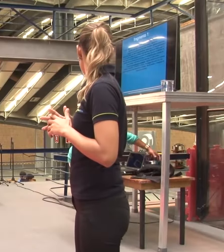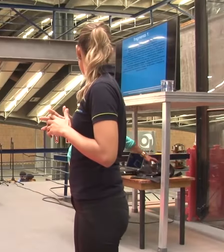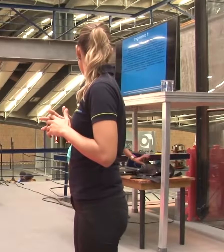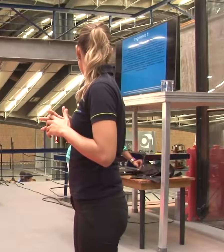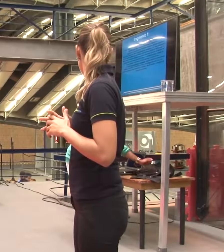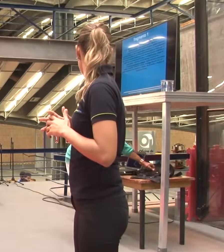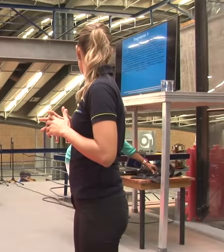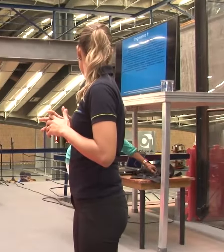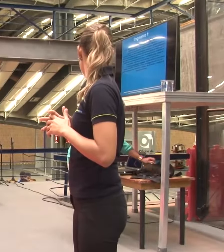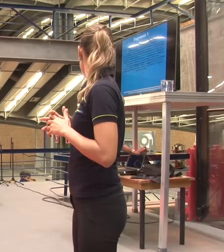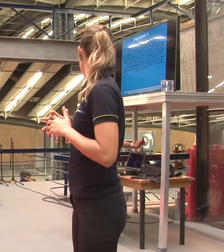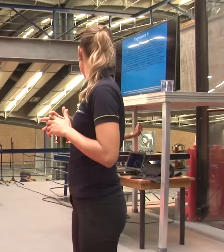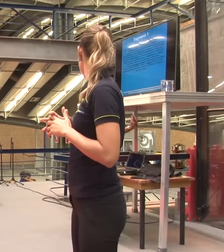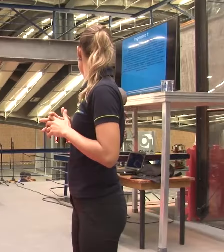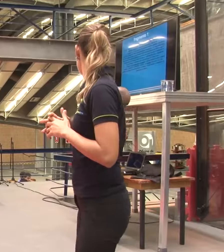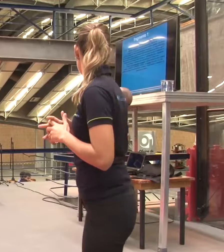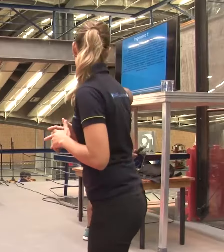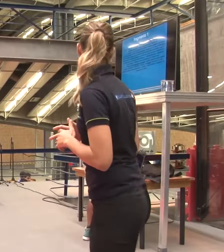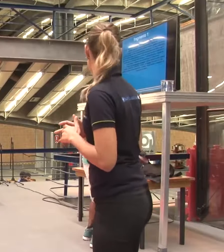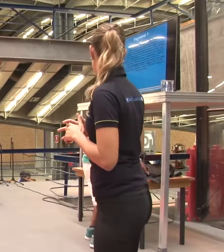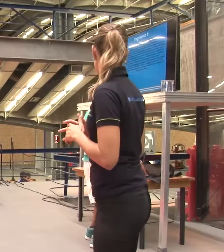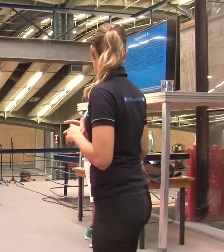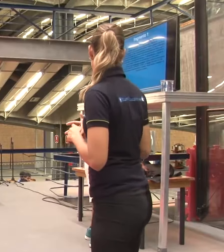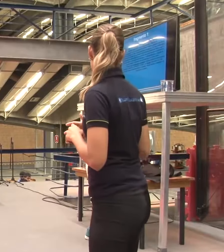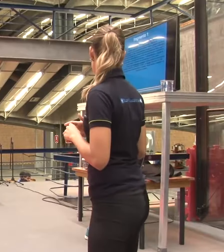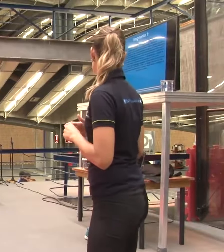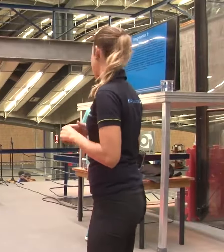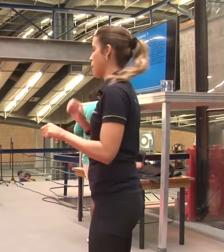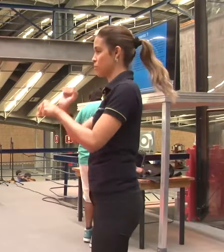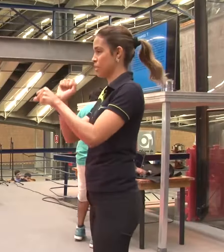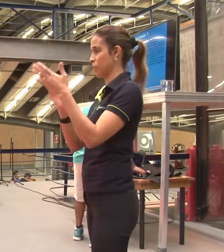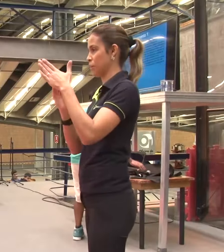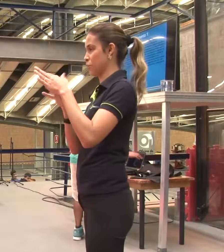Ah, tá aqui a fonte, ó. Só um minutinho, gente. Pausa para o café.